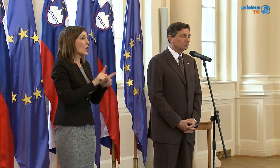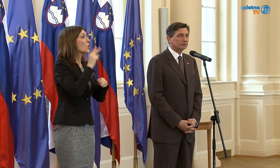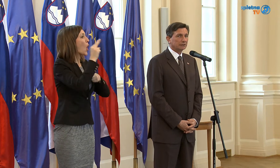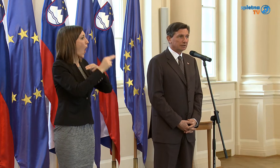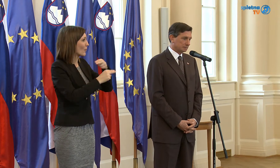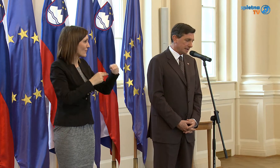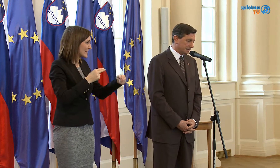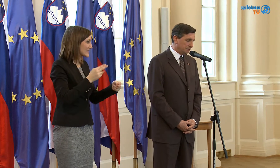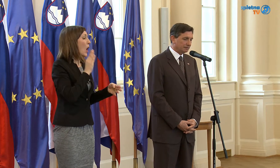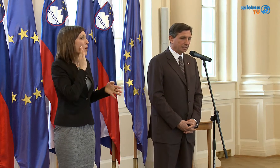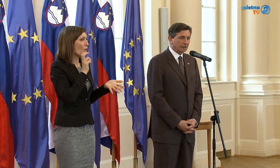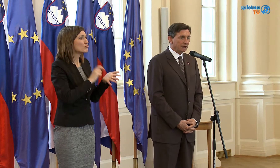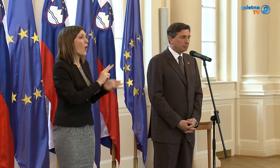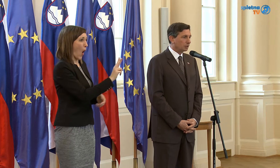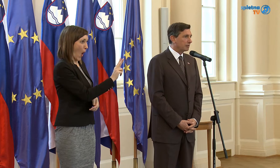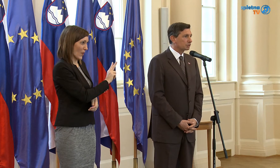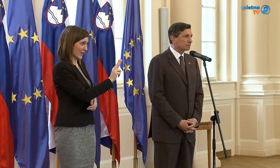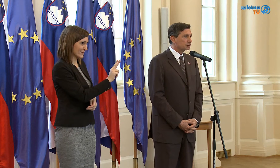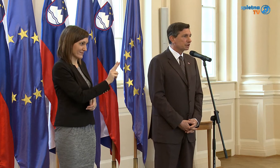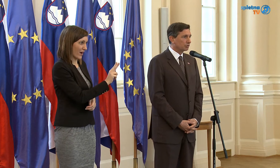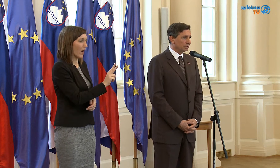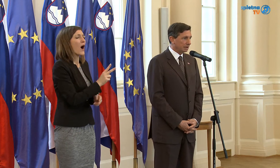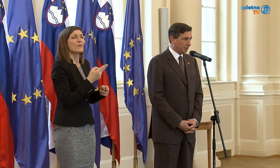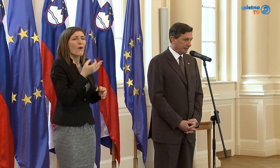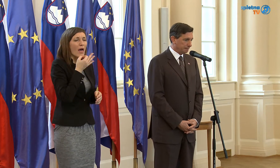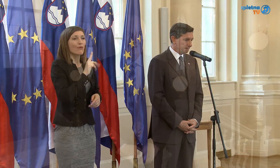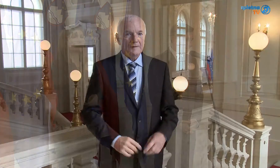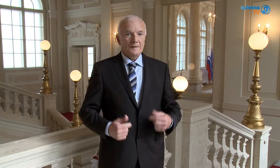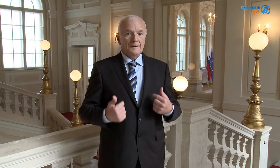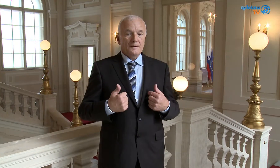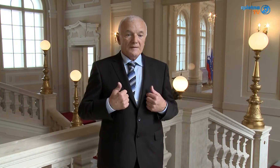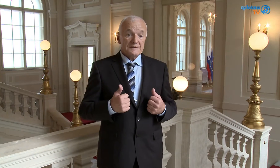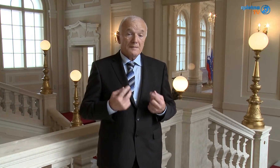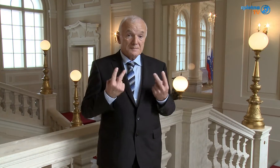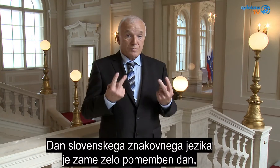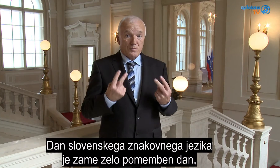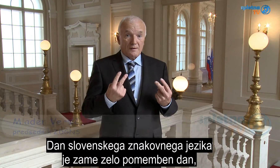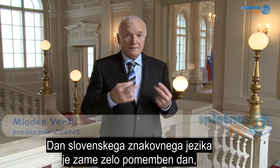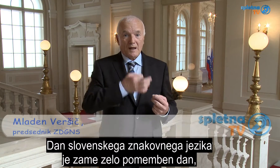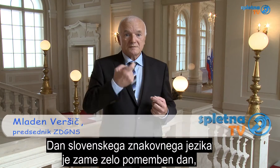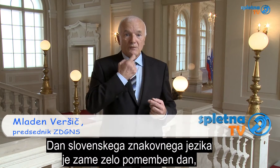bomo, zlasti midva, po najboljših močeh trudili naprej.